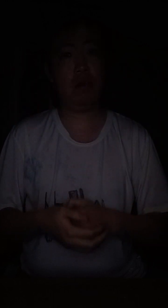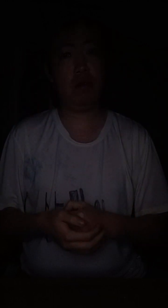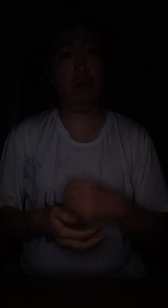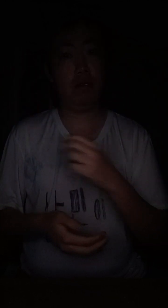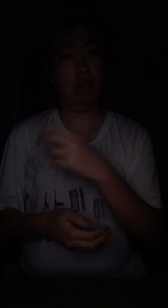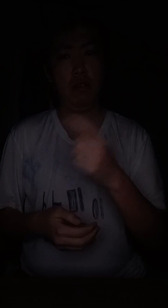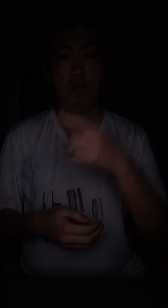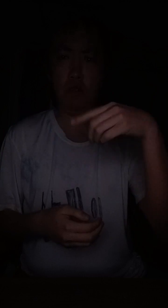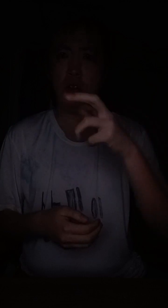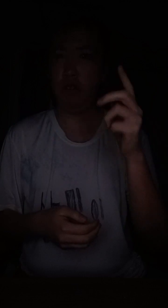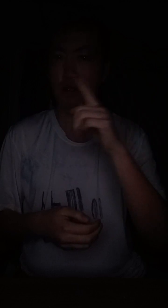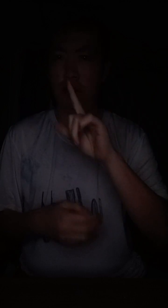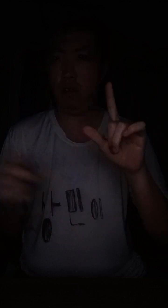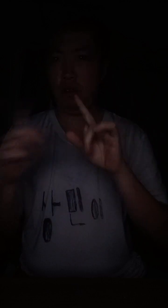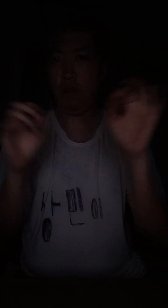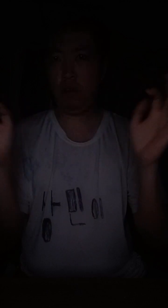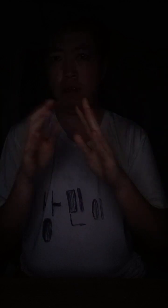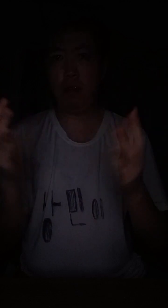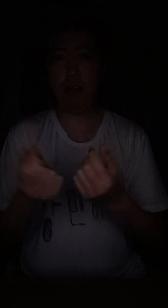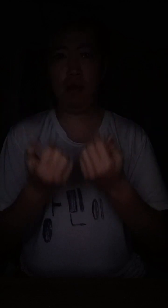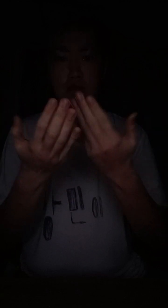경찰에게 구속영장을 청구했습니다. 정영재 기자입니다.